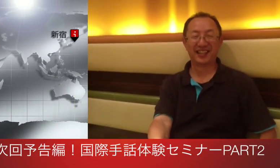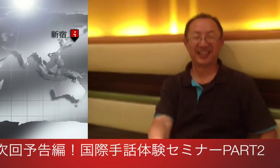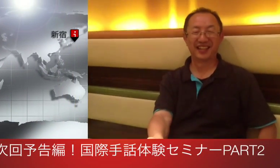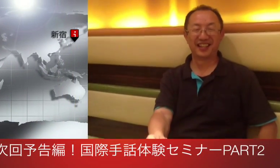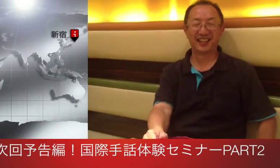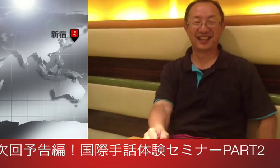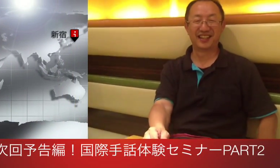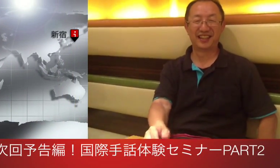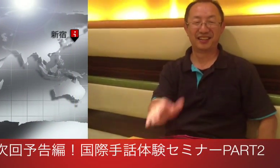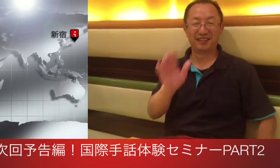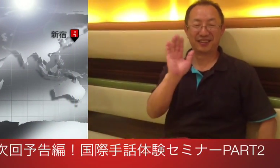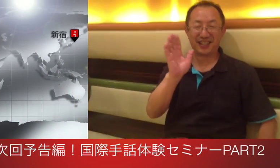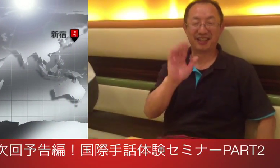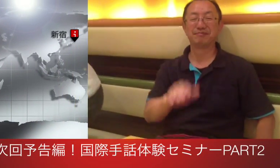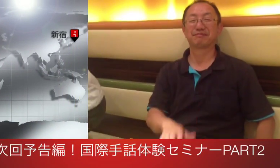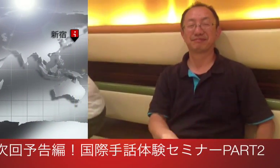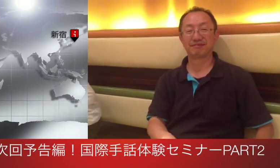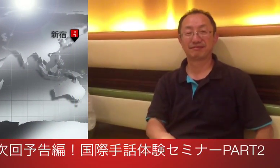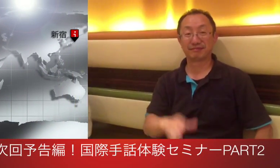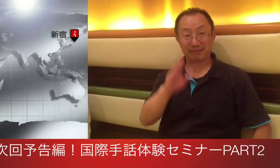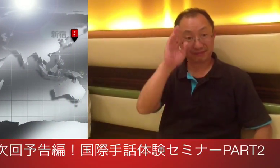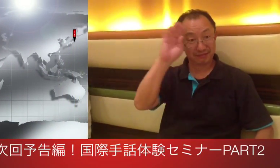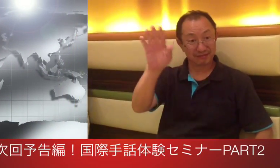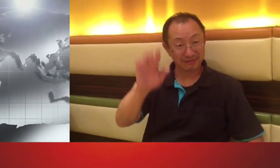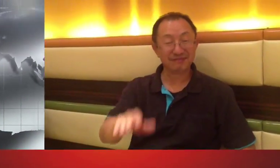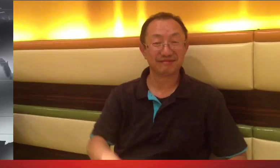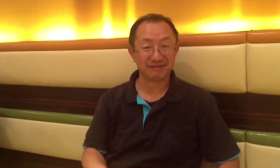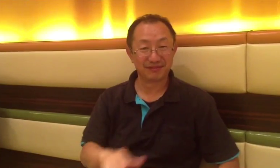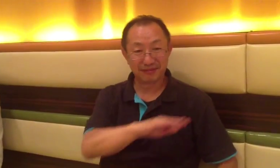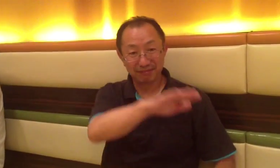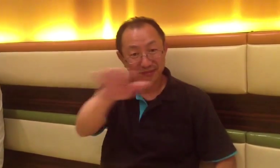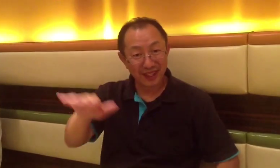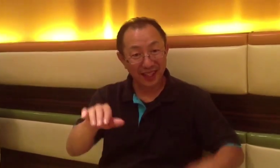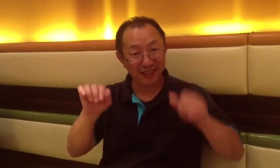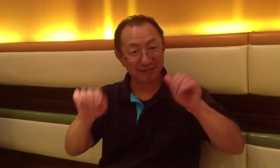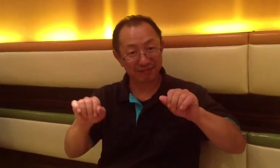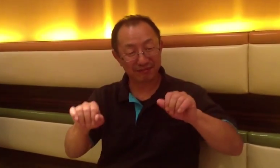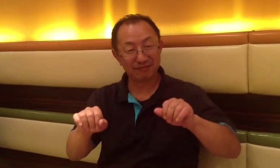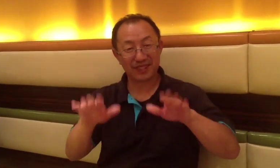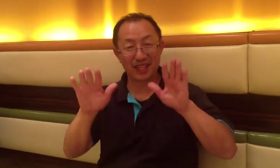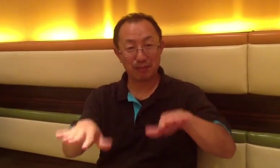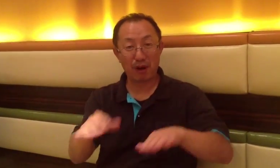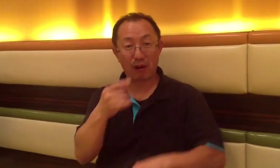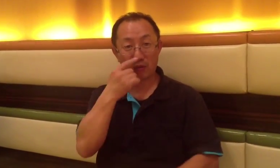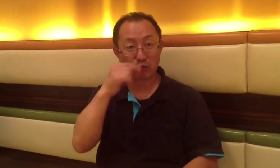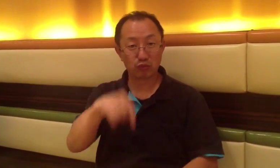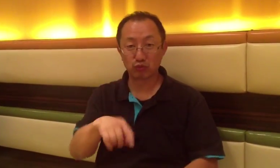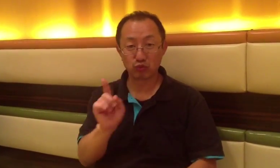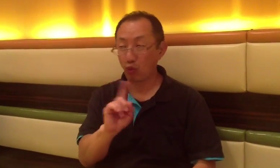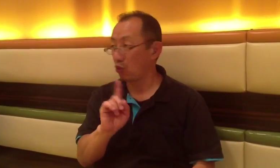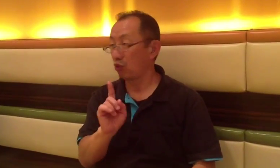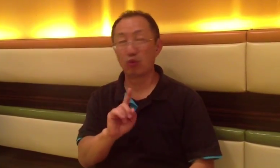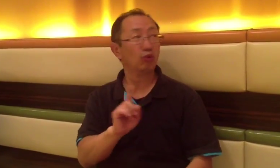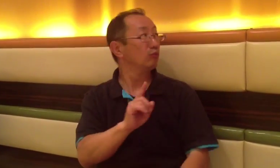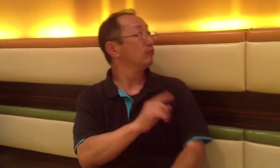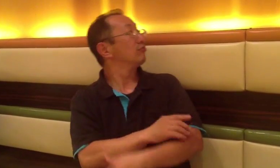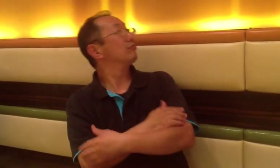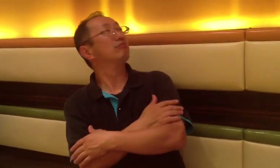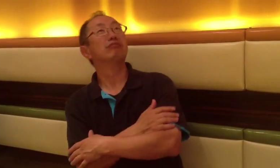俺の言い方変です。 だからそういう言い方してると、本当に言って、親が俺のことは、逆に